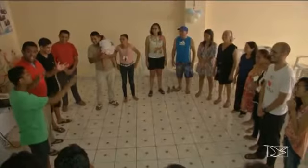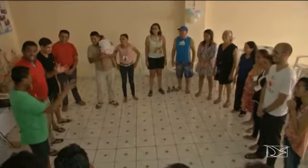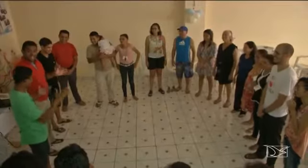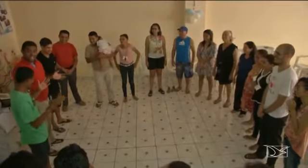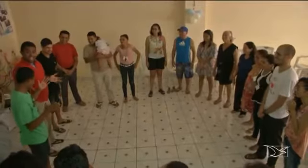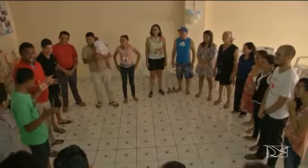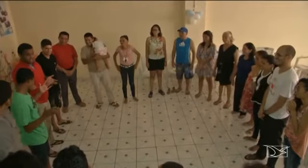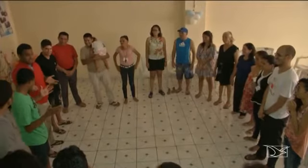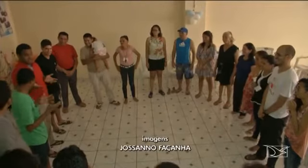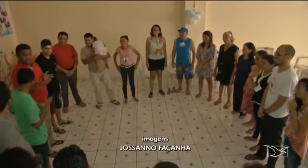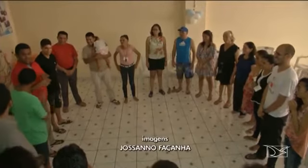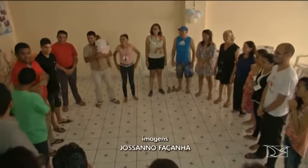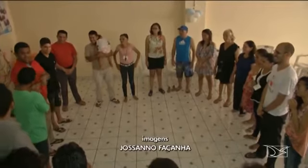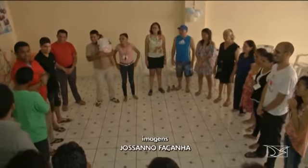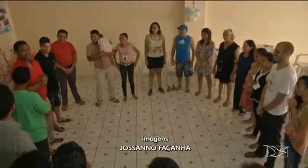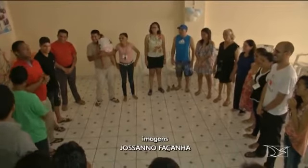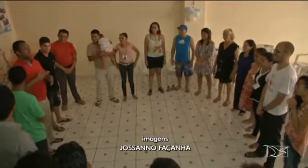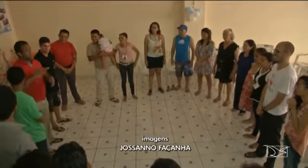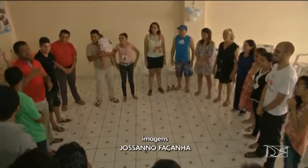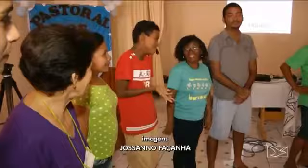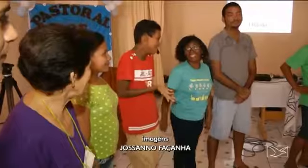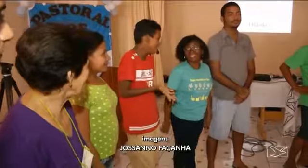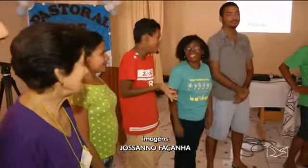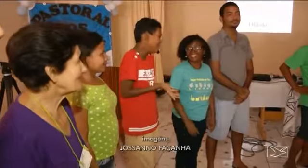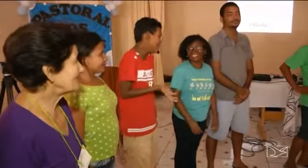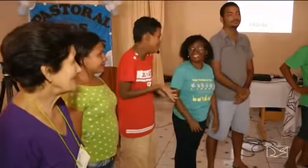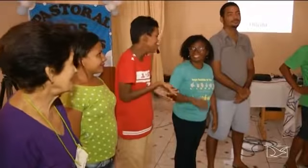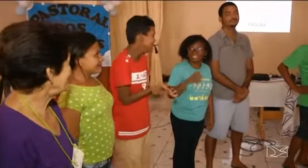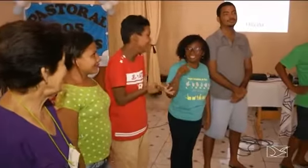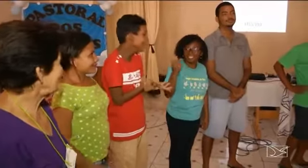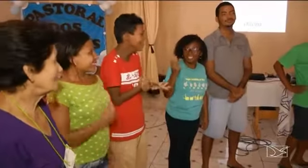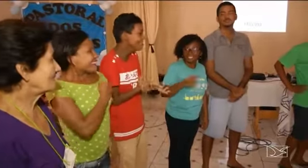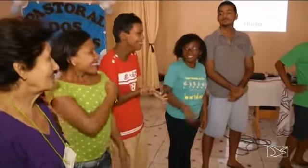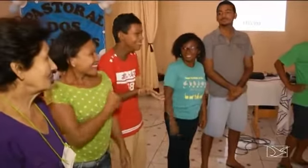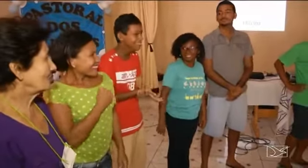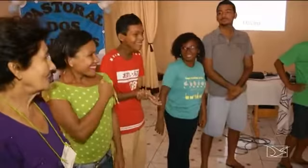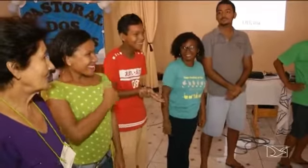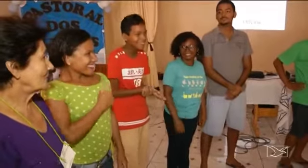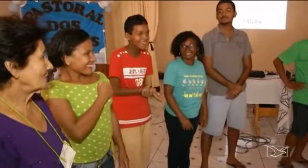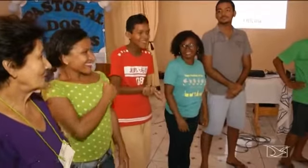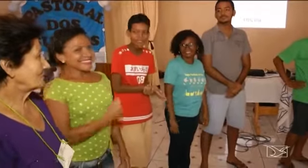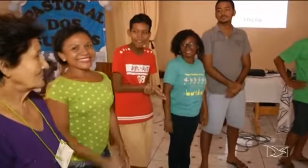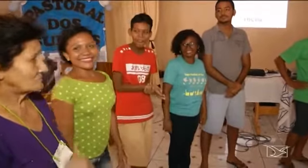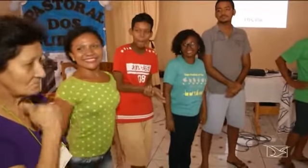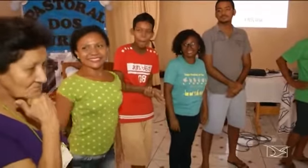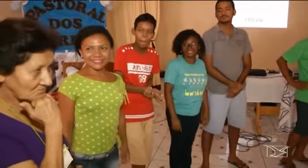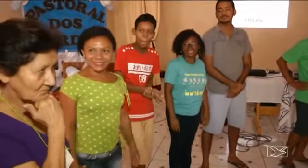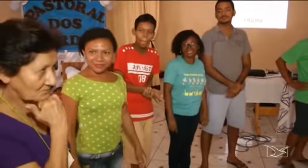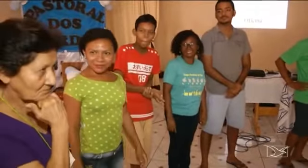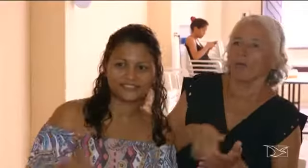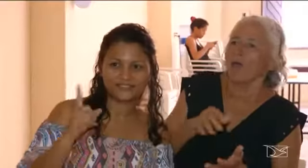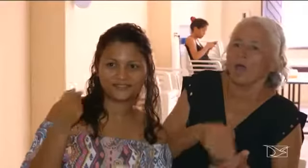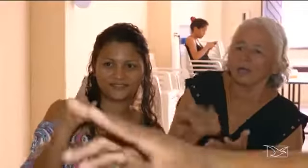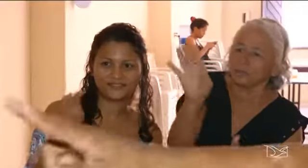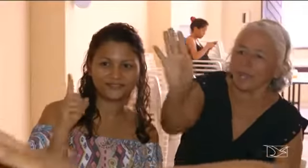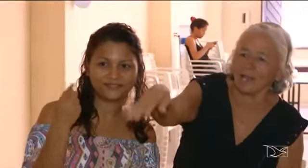do Maranhão e de Teresina, no Piauí. Um trabalho que vem sendo realizado pela Igreja Católica para evangelizar jovens